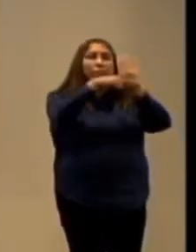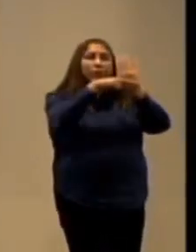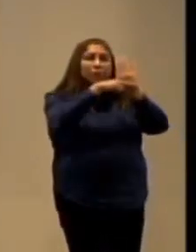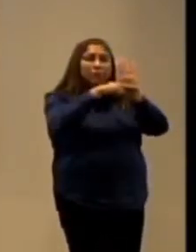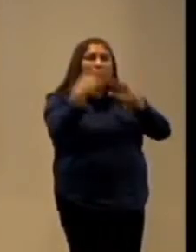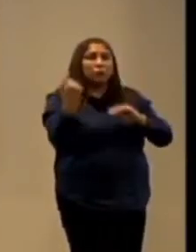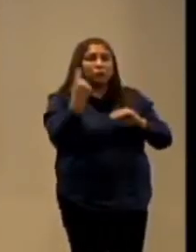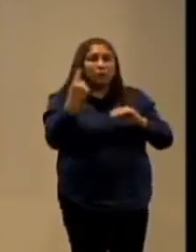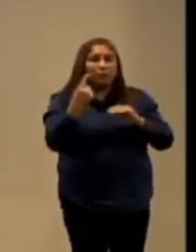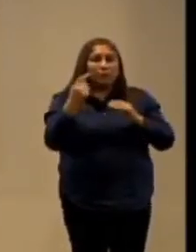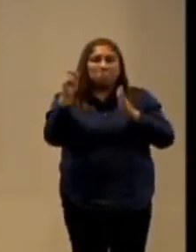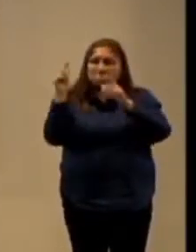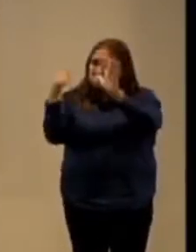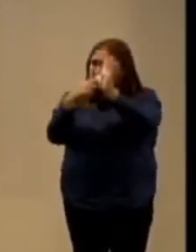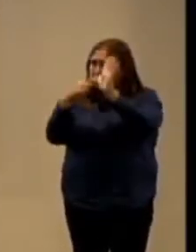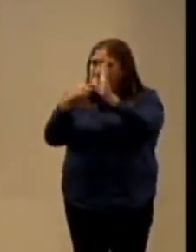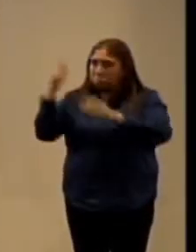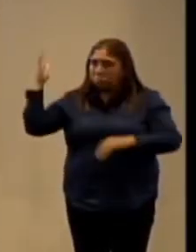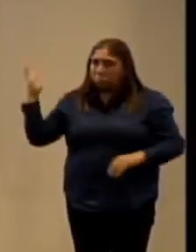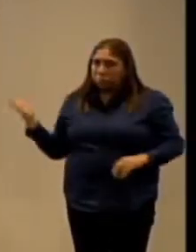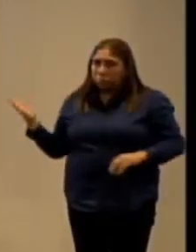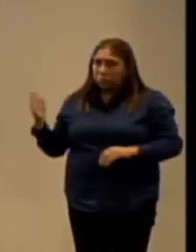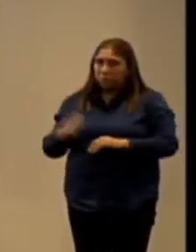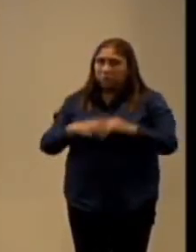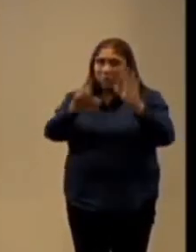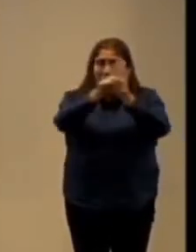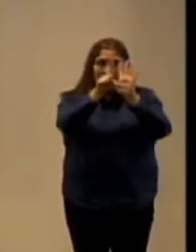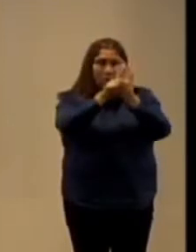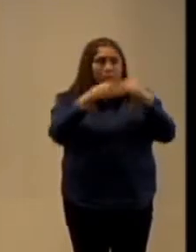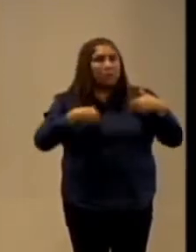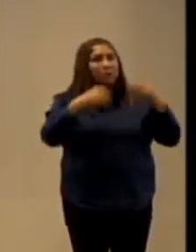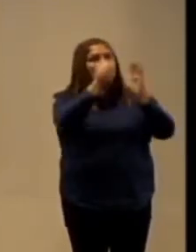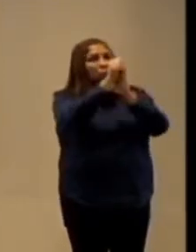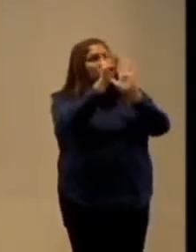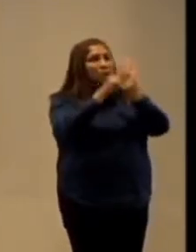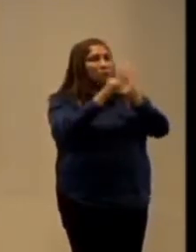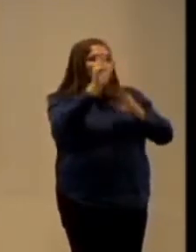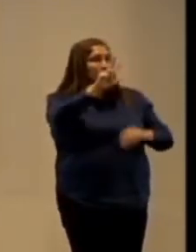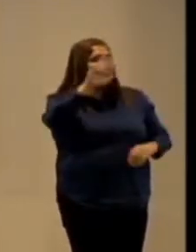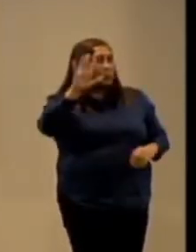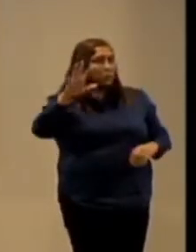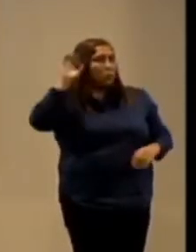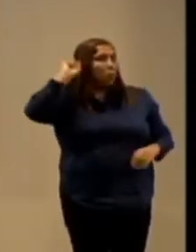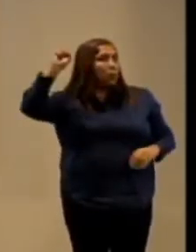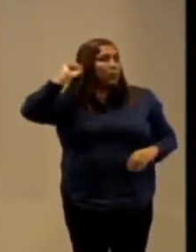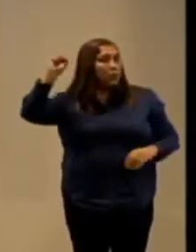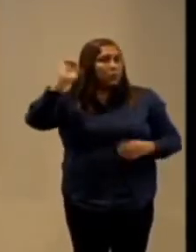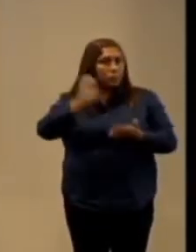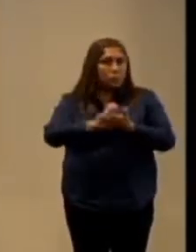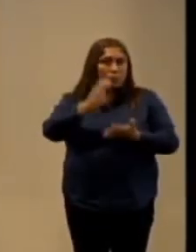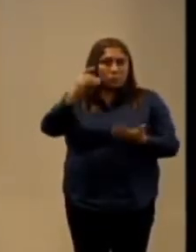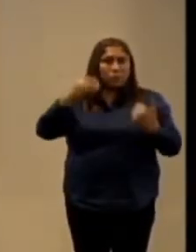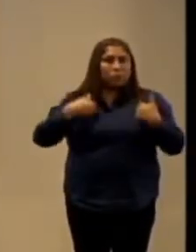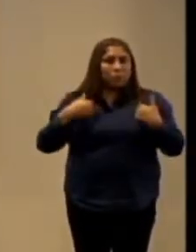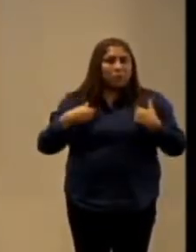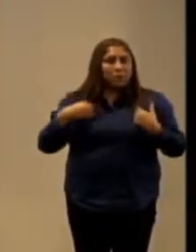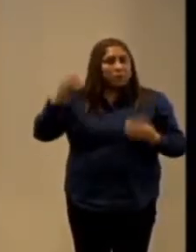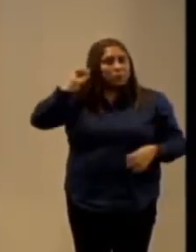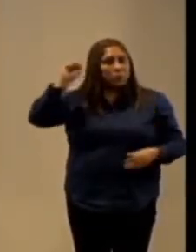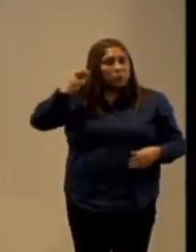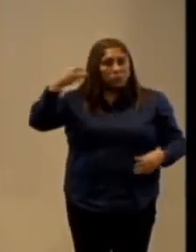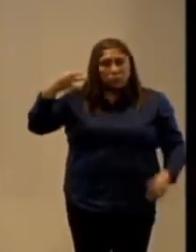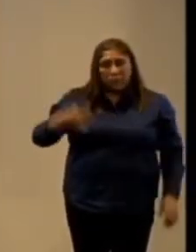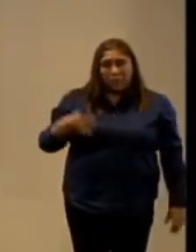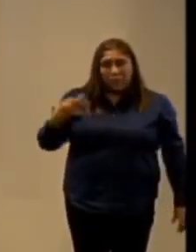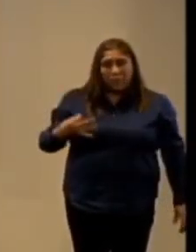solamente la voy a señalar. En la ley tenemos el artículo 35, en el derecho a la educación, tiene derecho a recibir educación de